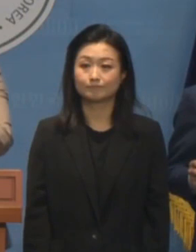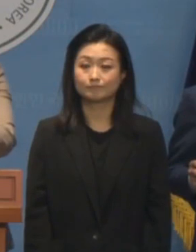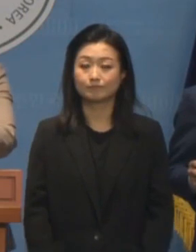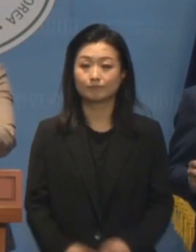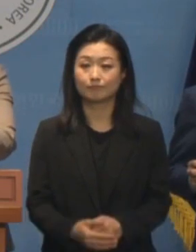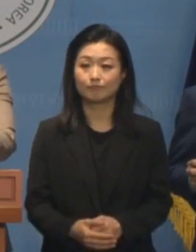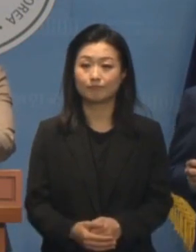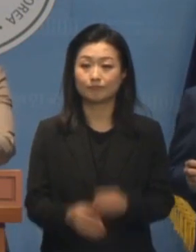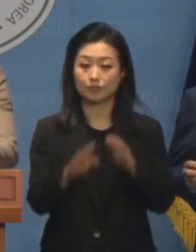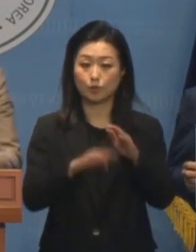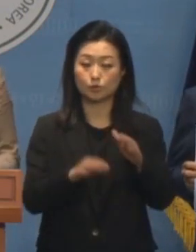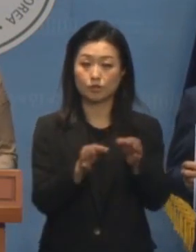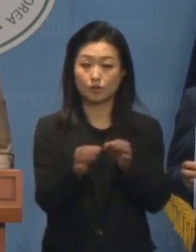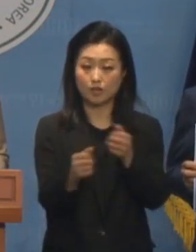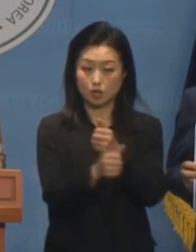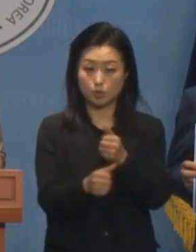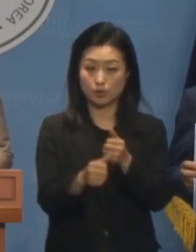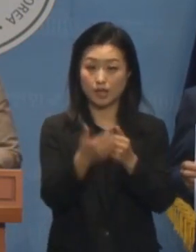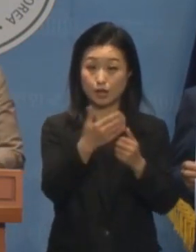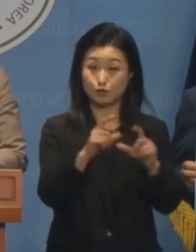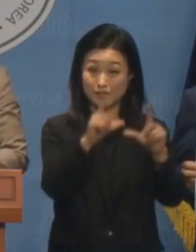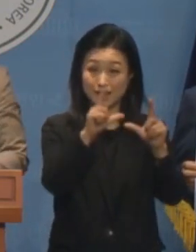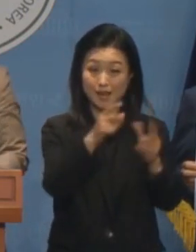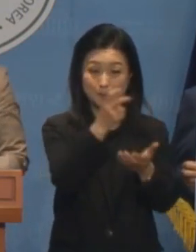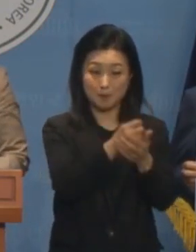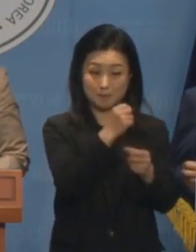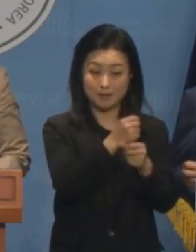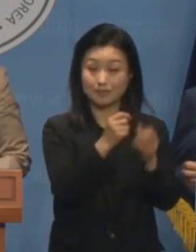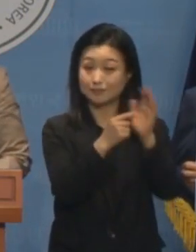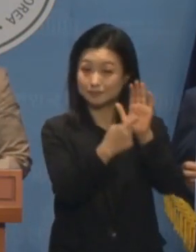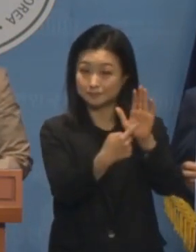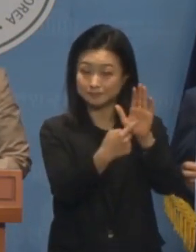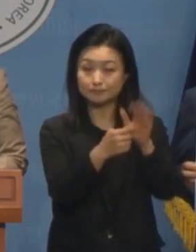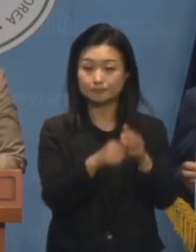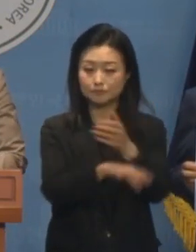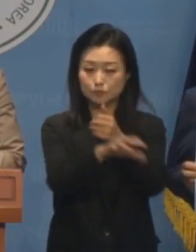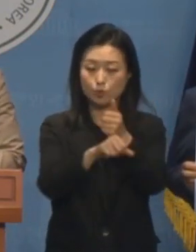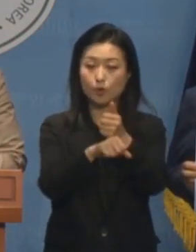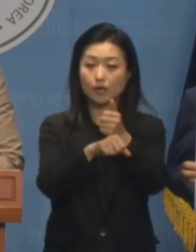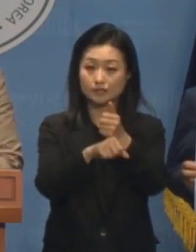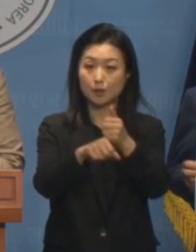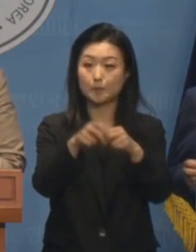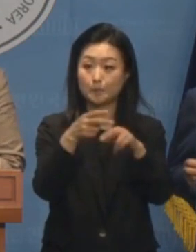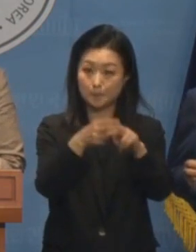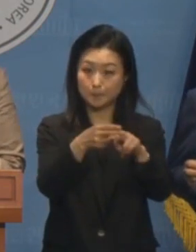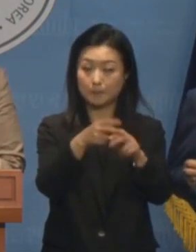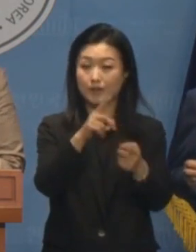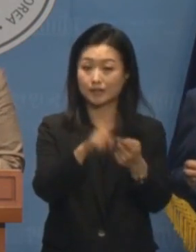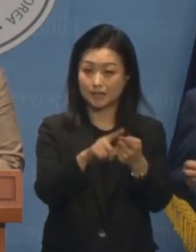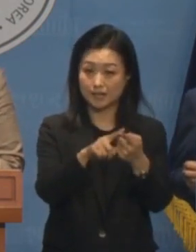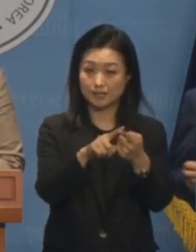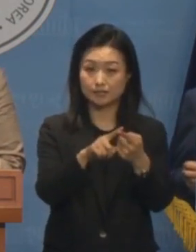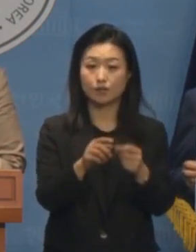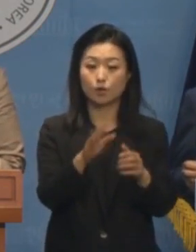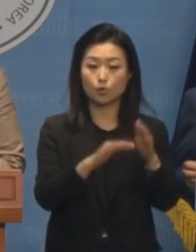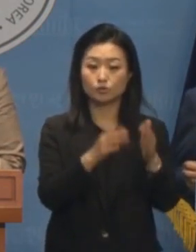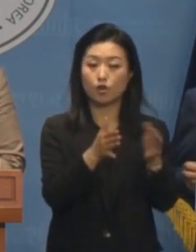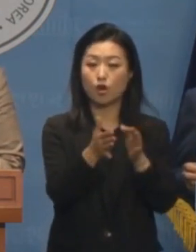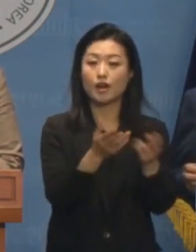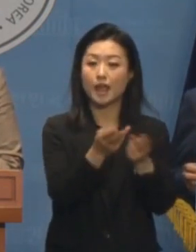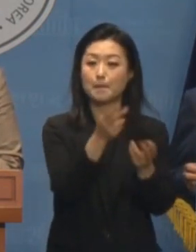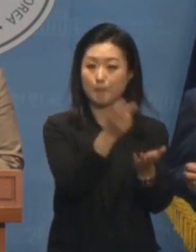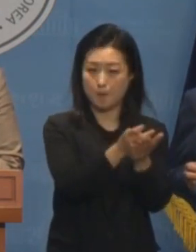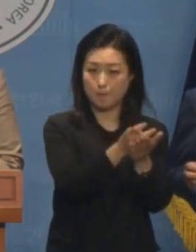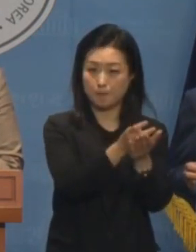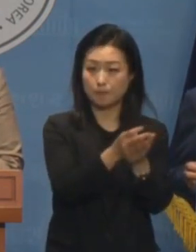9일 공정거래위원회 대책에서 플랫폼의 독과점 규제에 대해서는 공정거래법 개정안으로 거래 공정화, 온라인 플랫폼